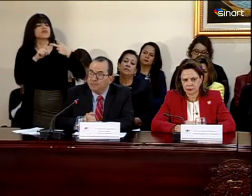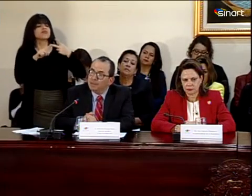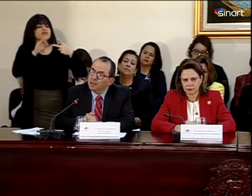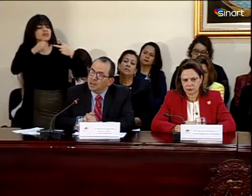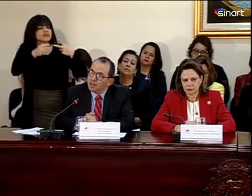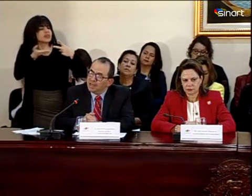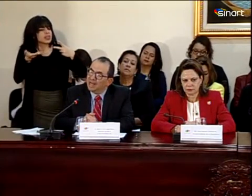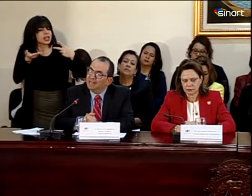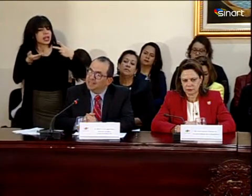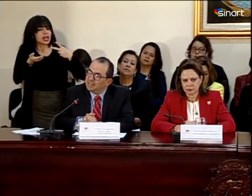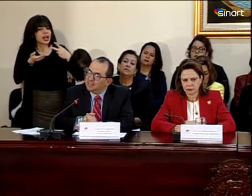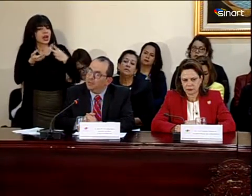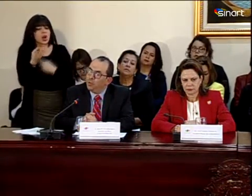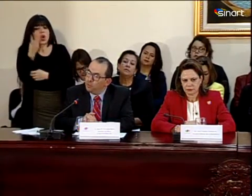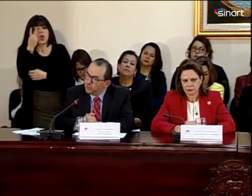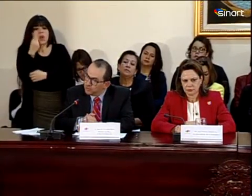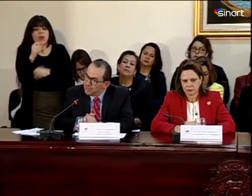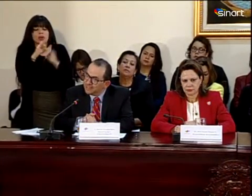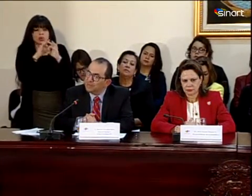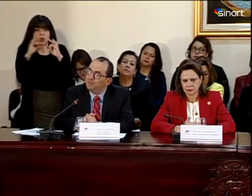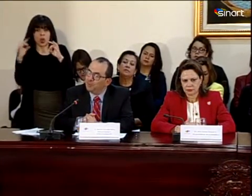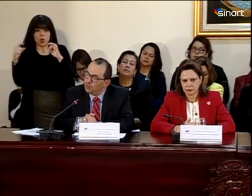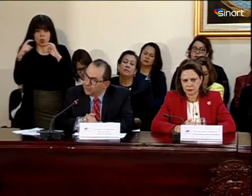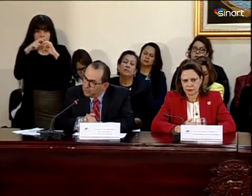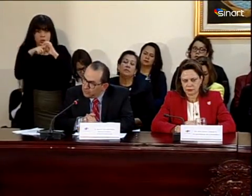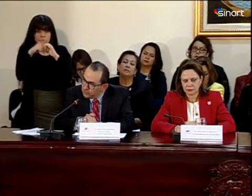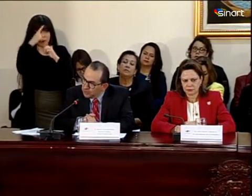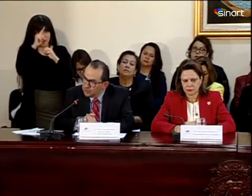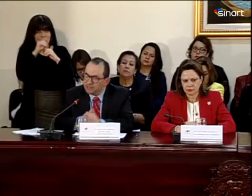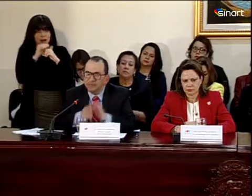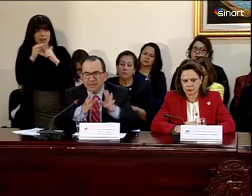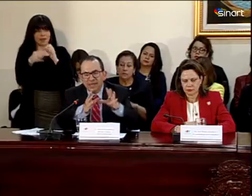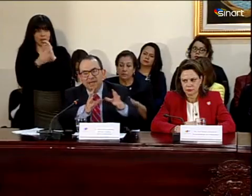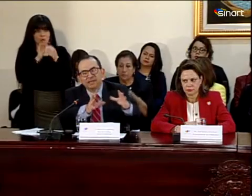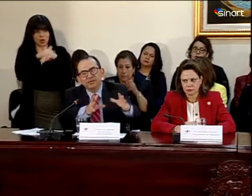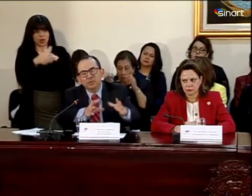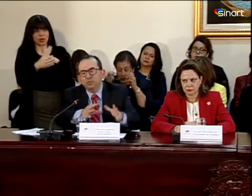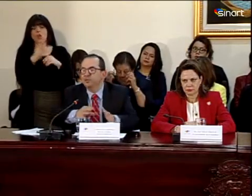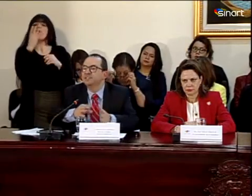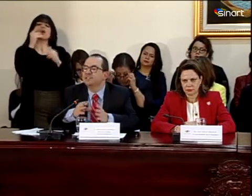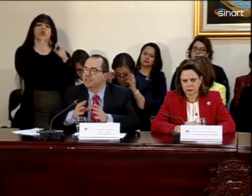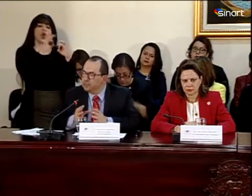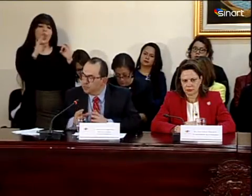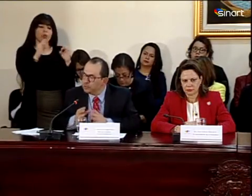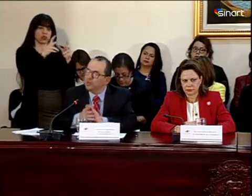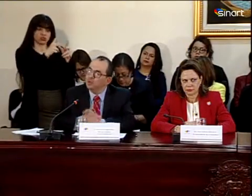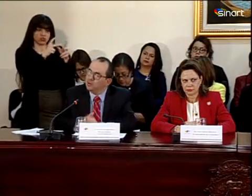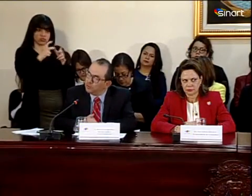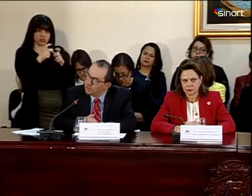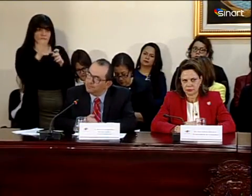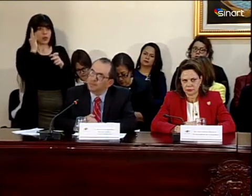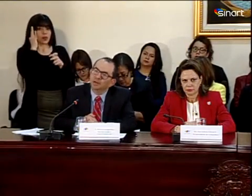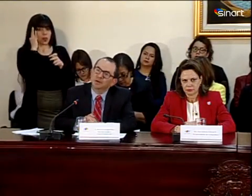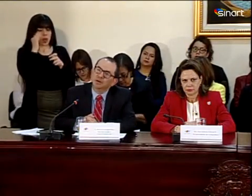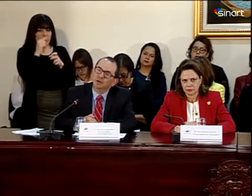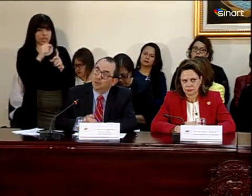determina que la cantidad de óvulos a ser fecundados, es decir, de la cantidad de óvulos extraídos a una